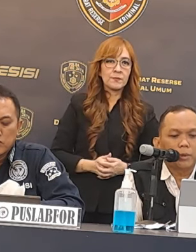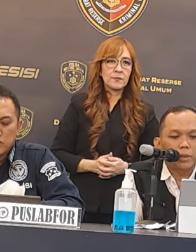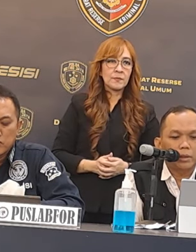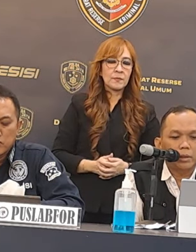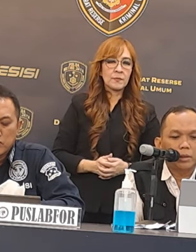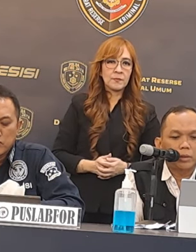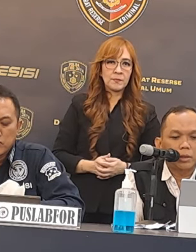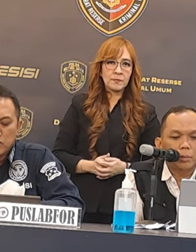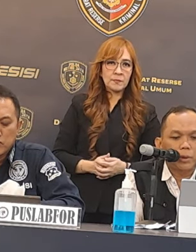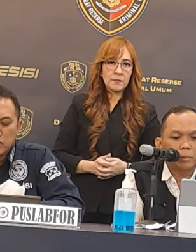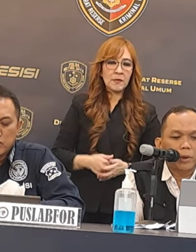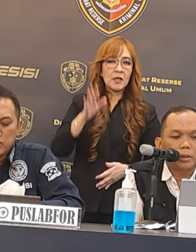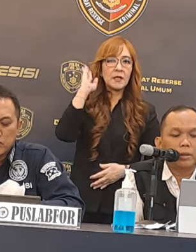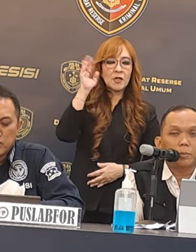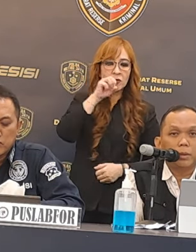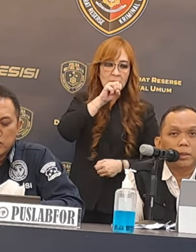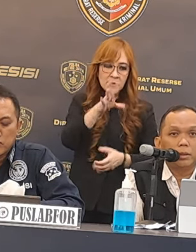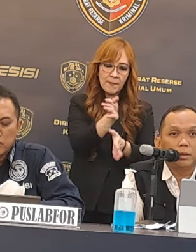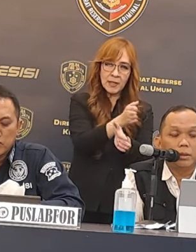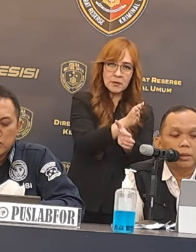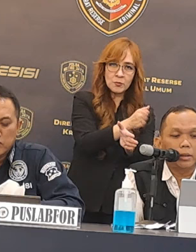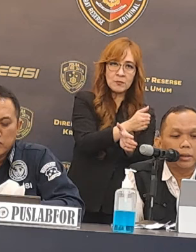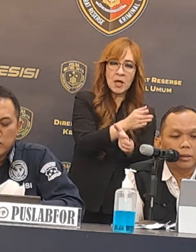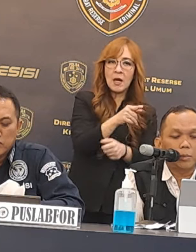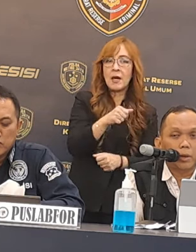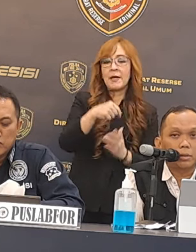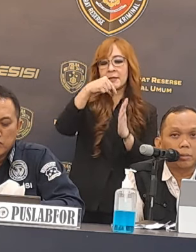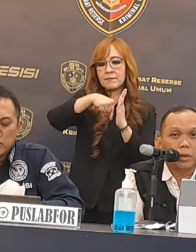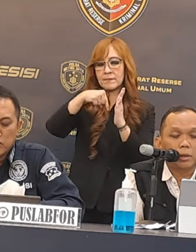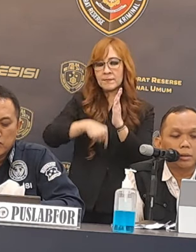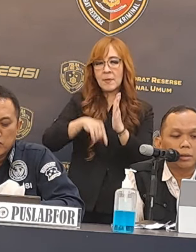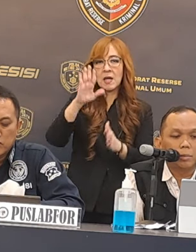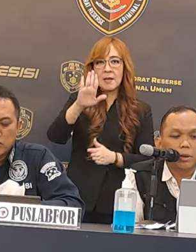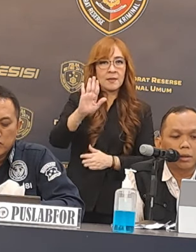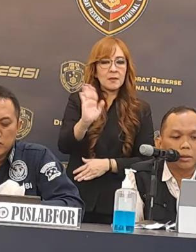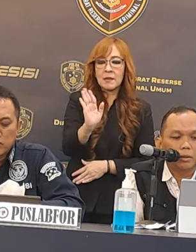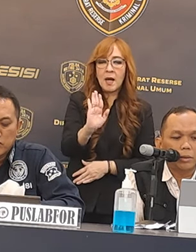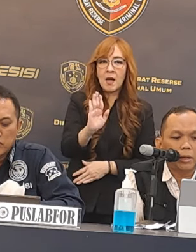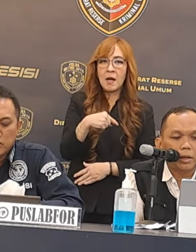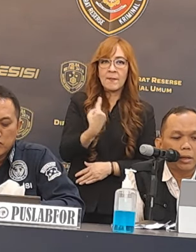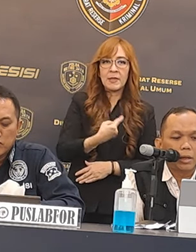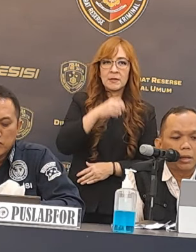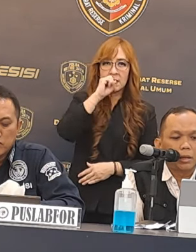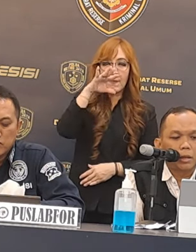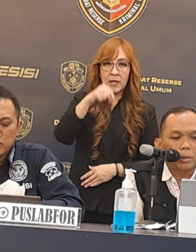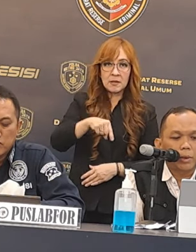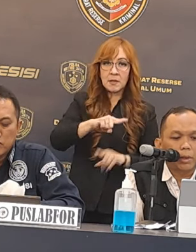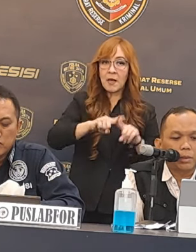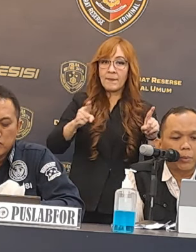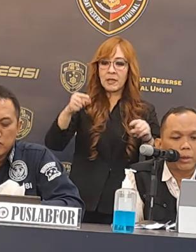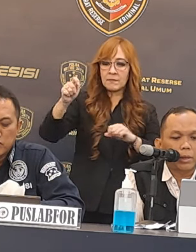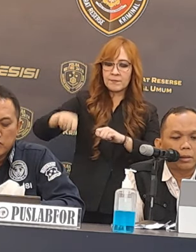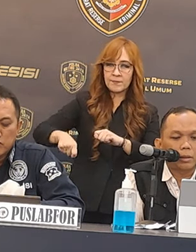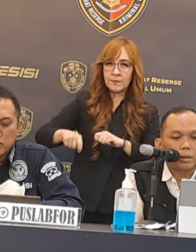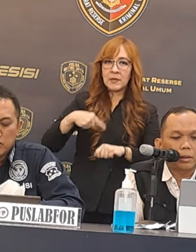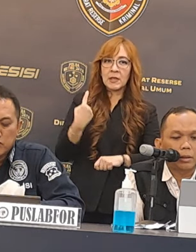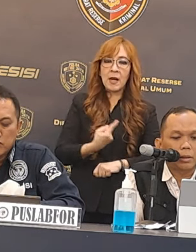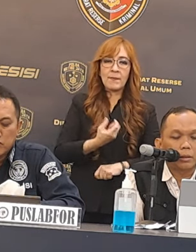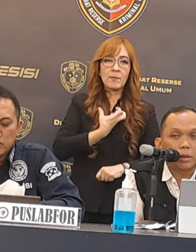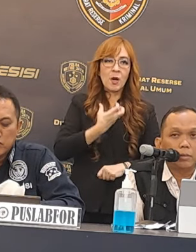Adapun momen-momen yang tadi sudah disampaikan Pak Dir, kami detailnya nanti kami akan sampaikan di sidang pengadilan tentunya. Kami akan